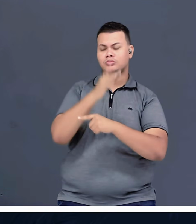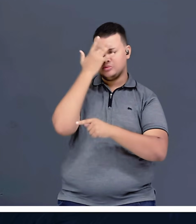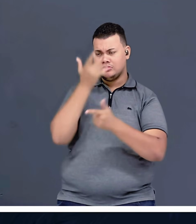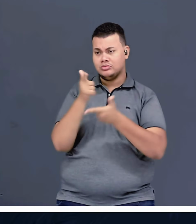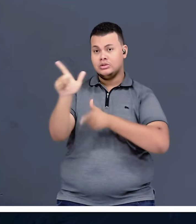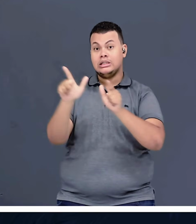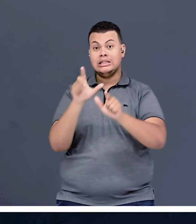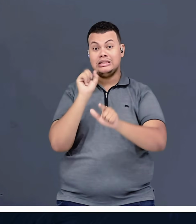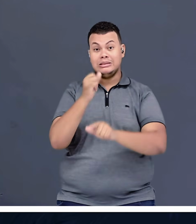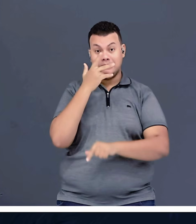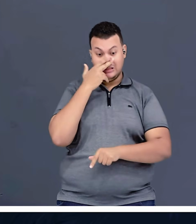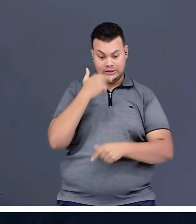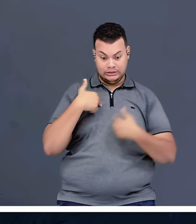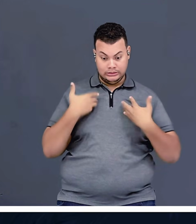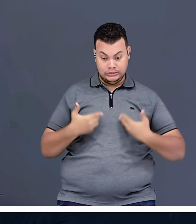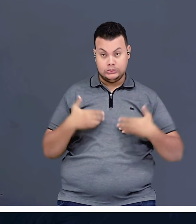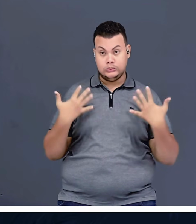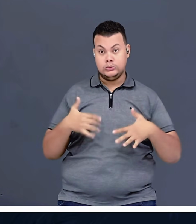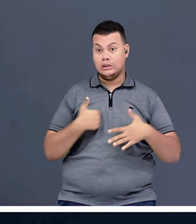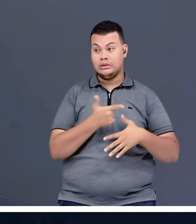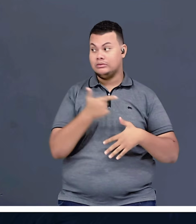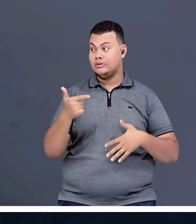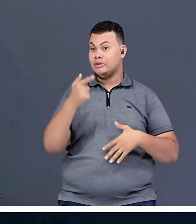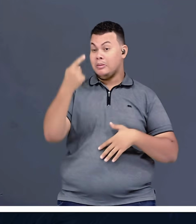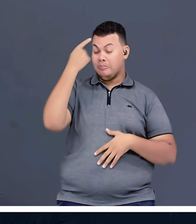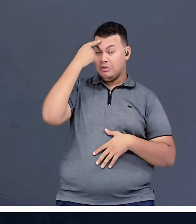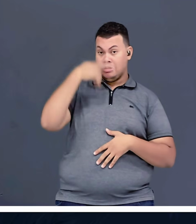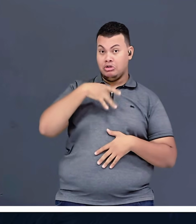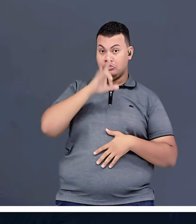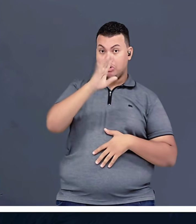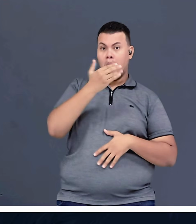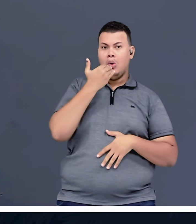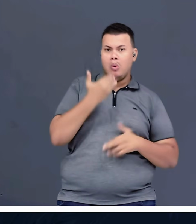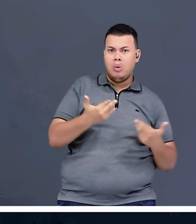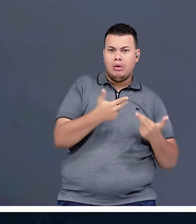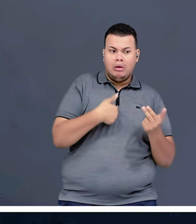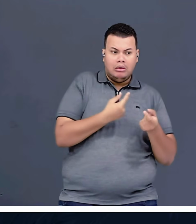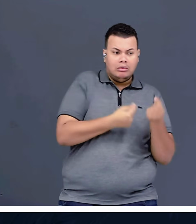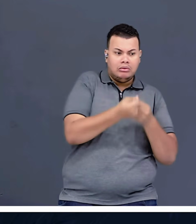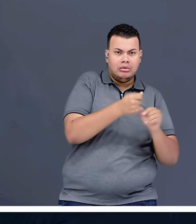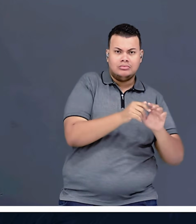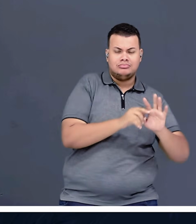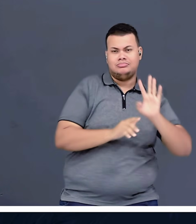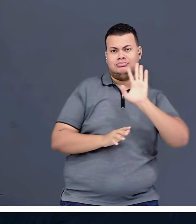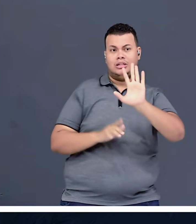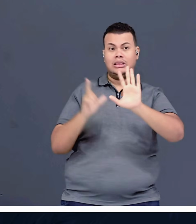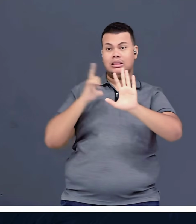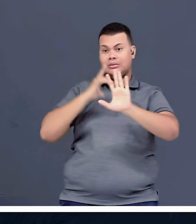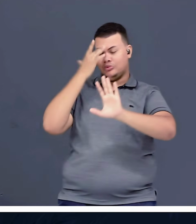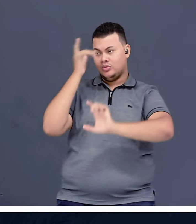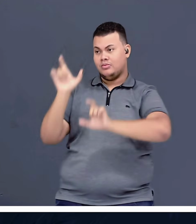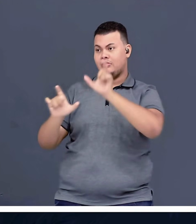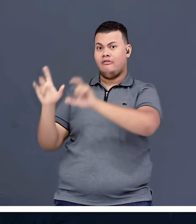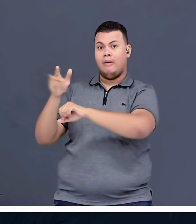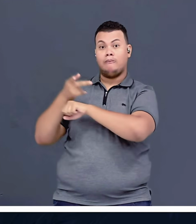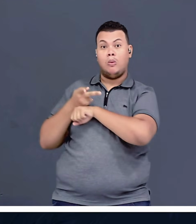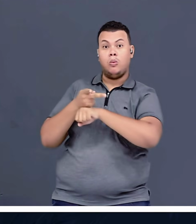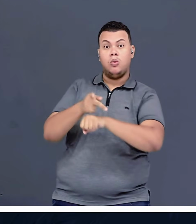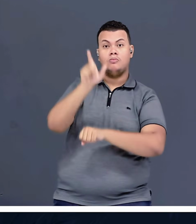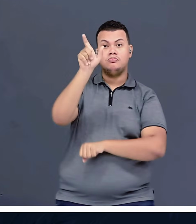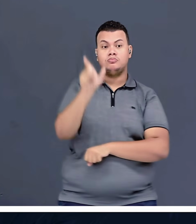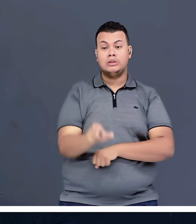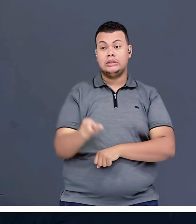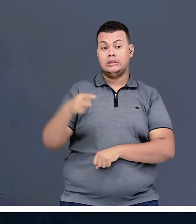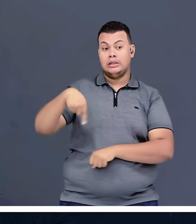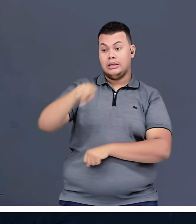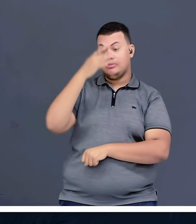você pareça que não tem. E você acha que eu estou falando só de alimento e de finanças? Deixa eu te dizer, tem gente que vai te procurar e essa pessoa